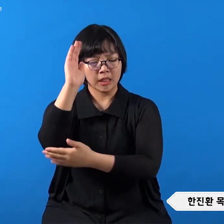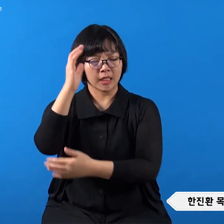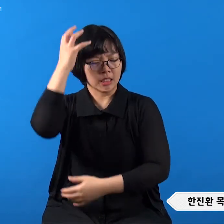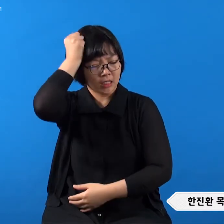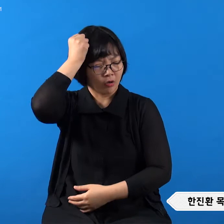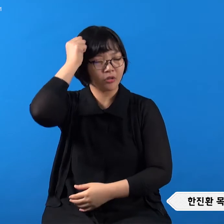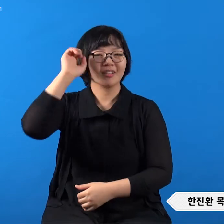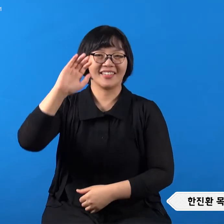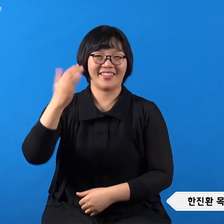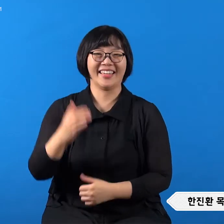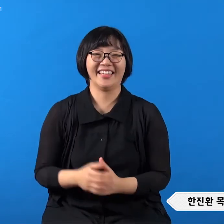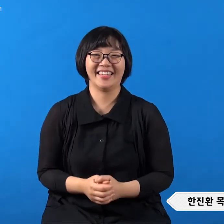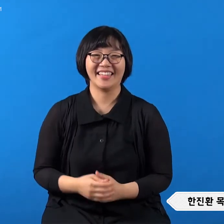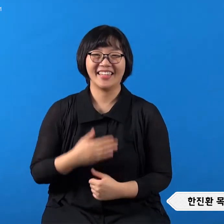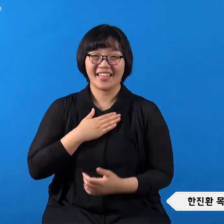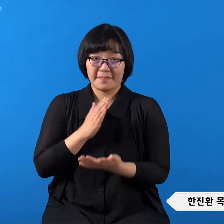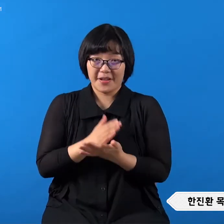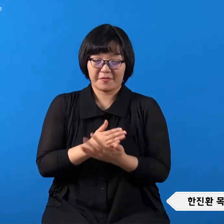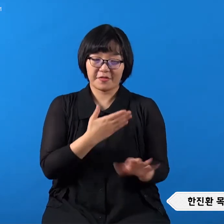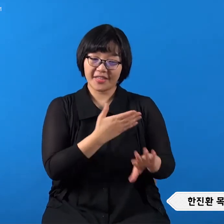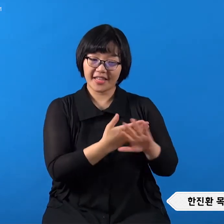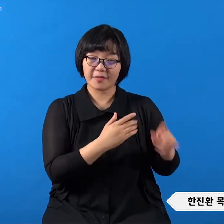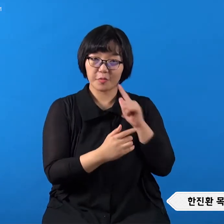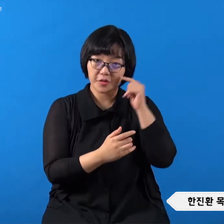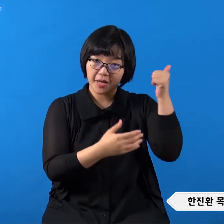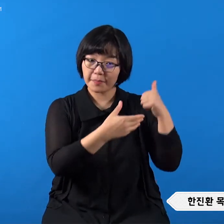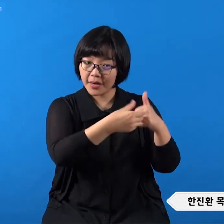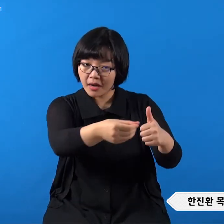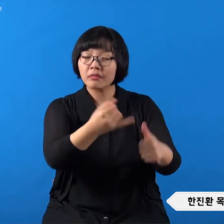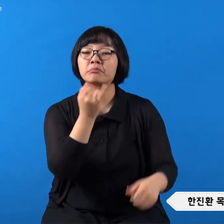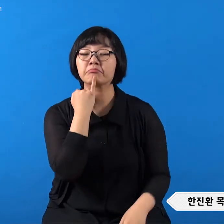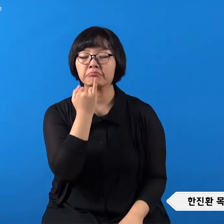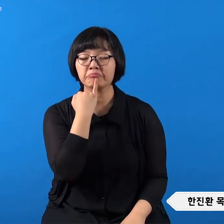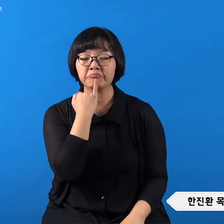됩니다. 다른 목사님 또 달려갈 분도 있겠지만은